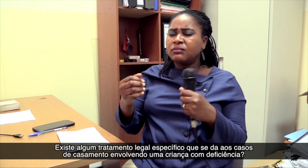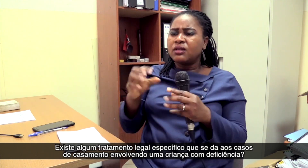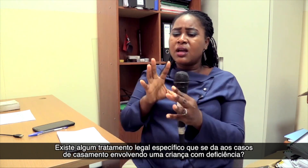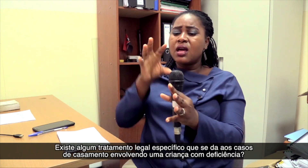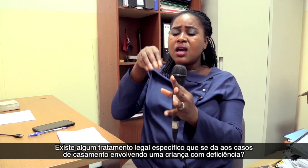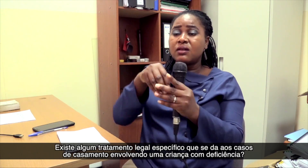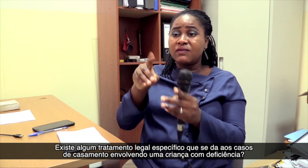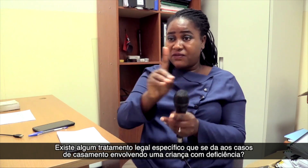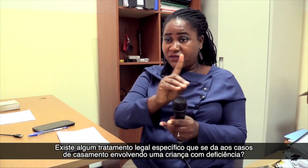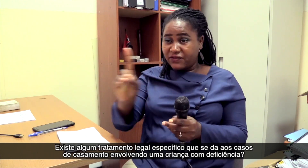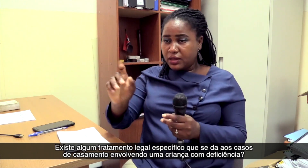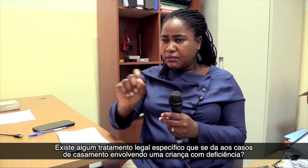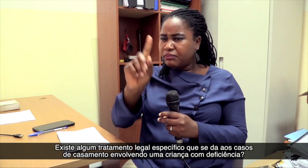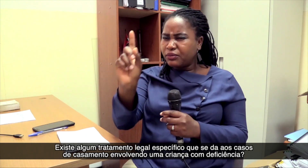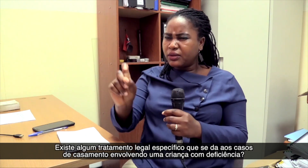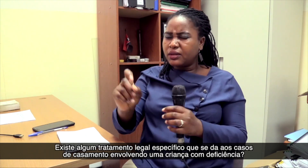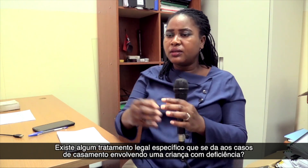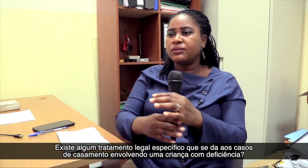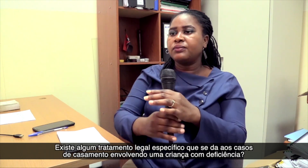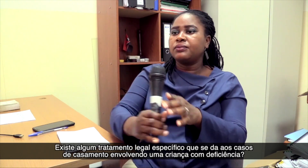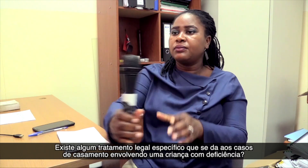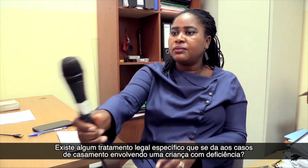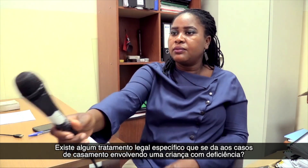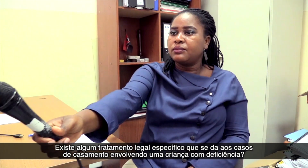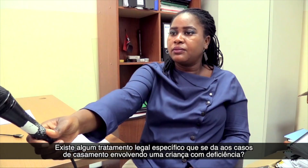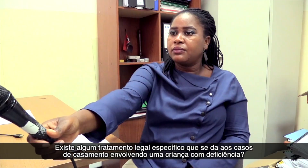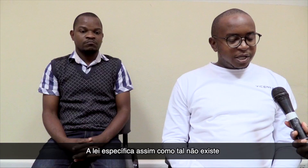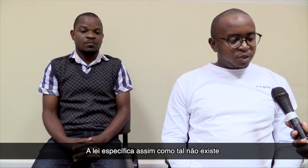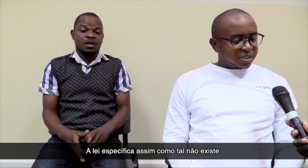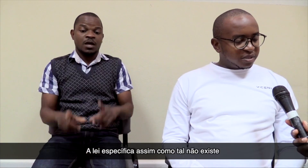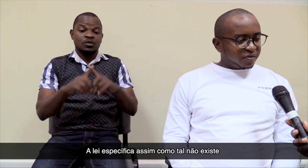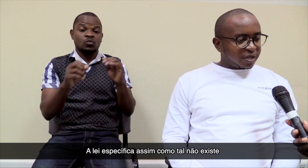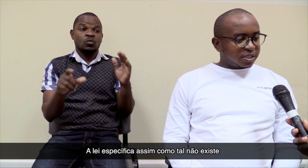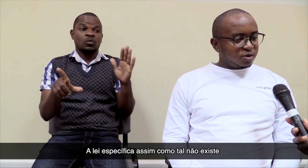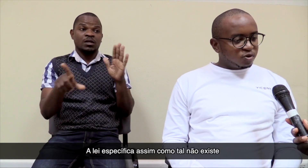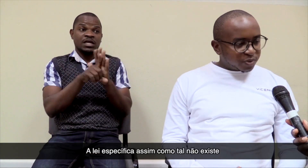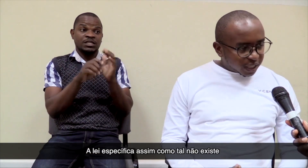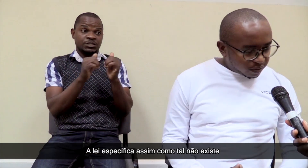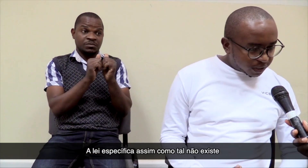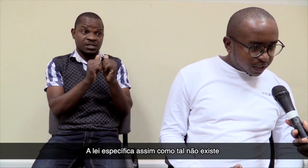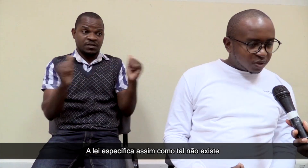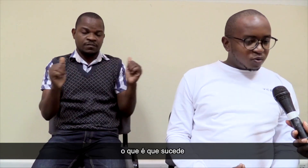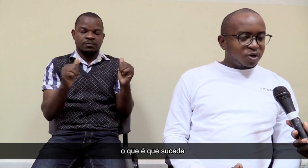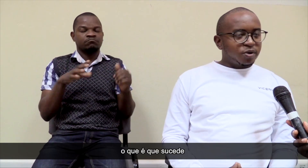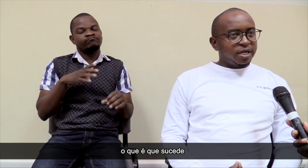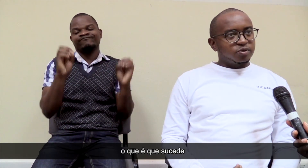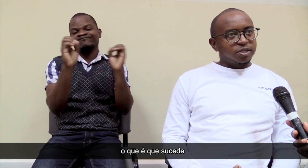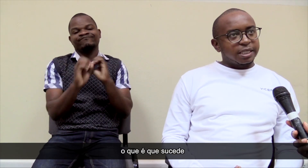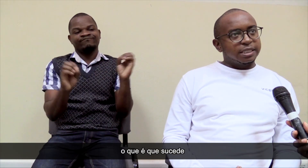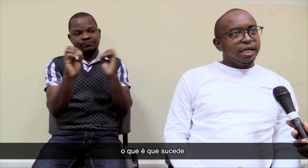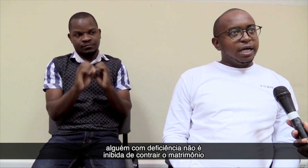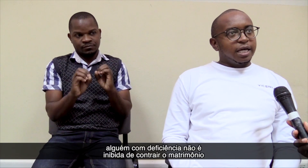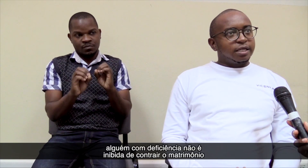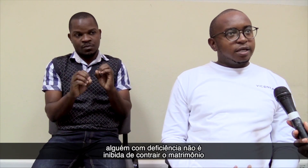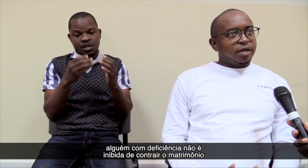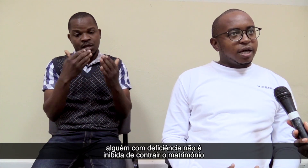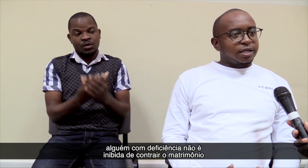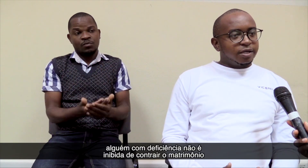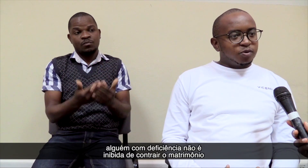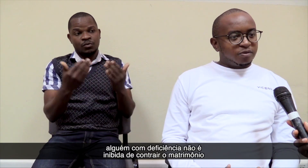em termos legais, também para a própria sociedade. A essas implicações legais, ela aduz